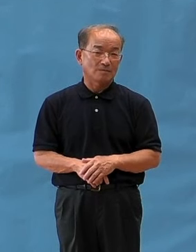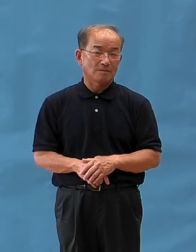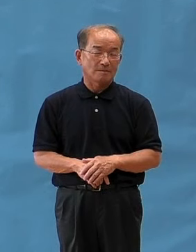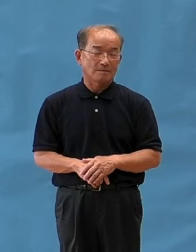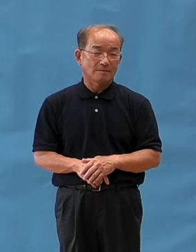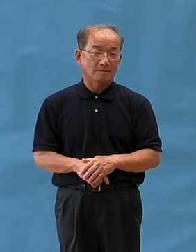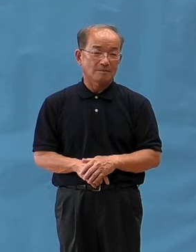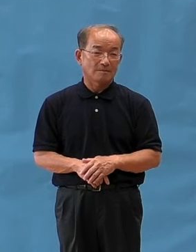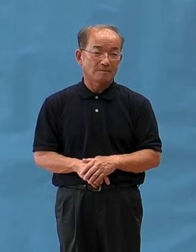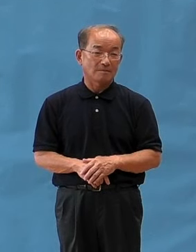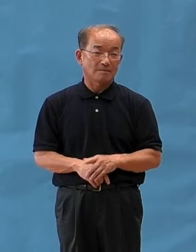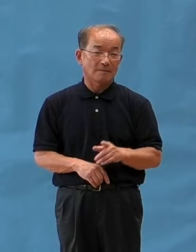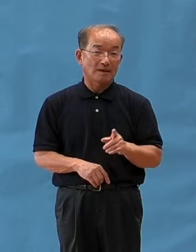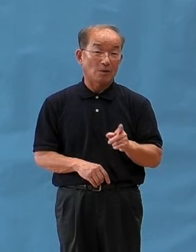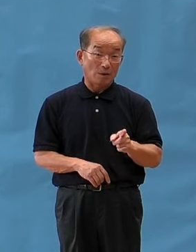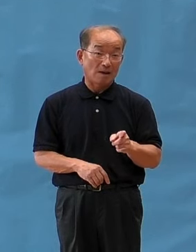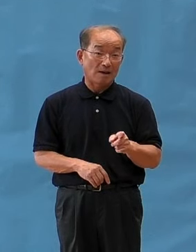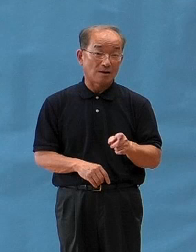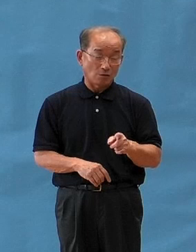これを使っていただければ、